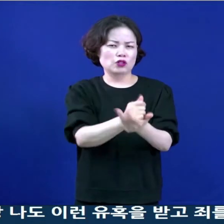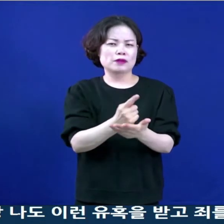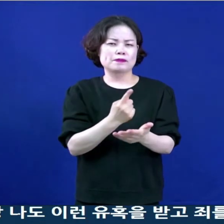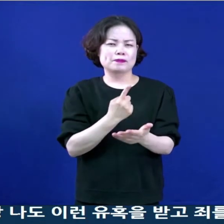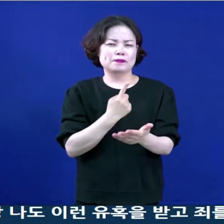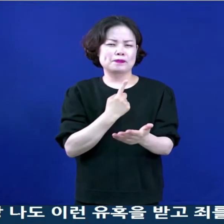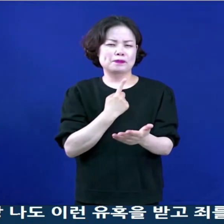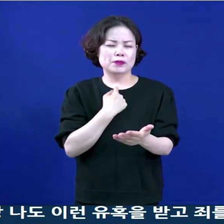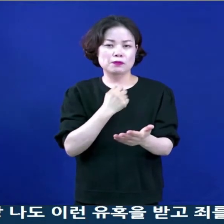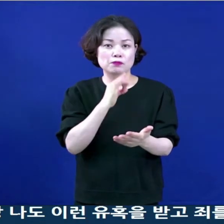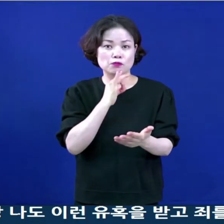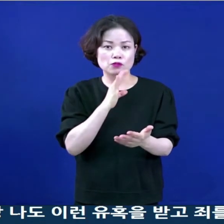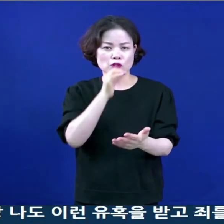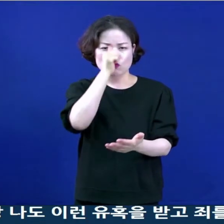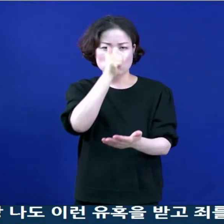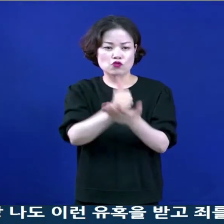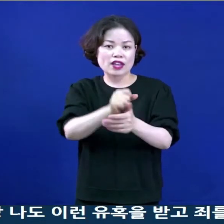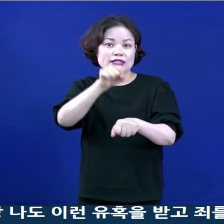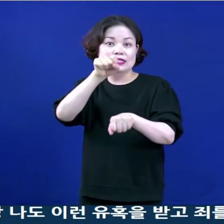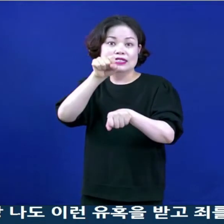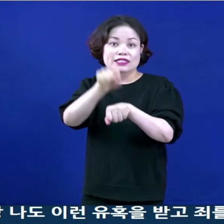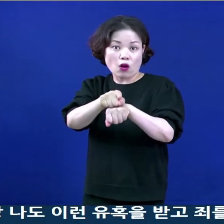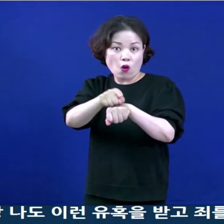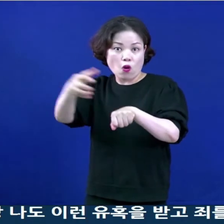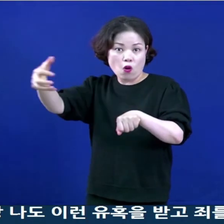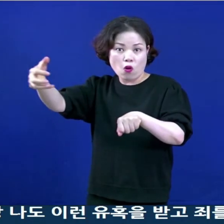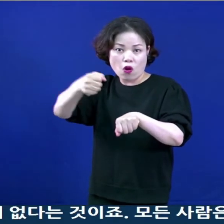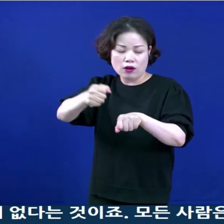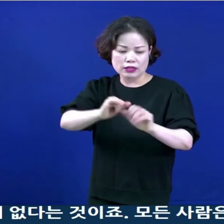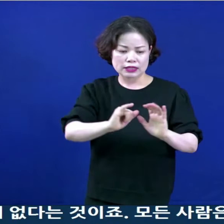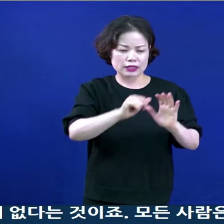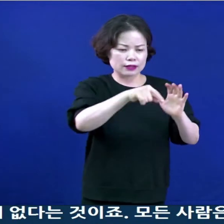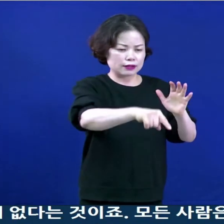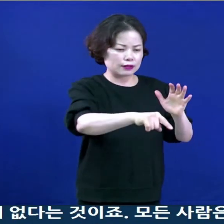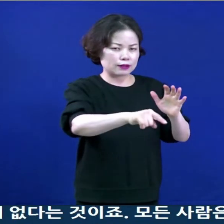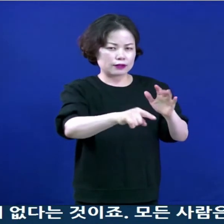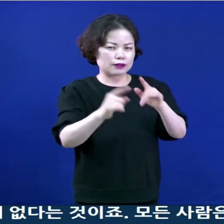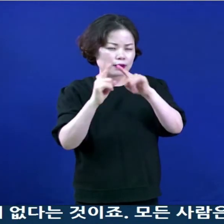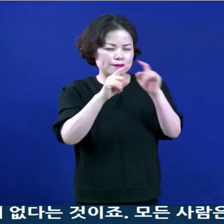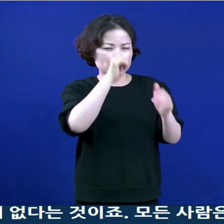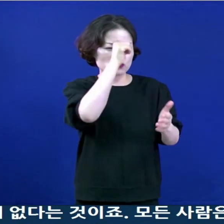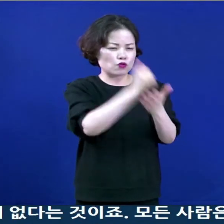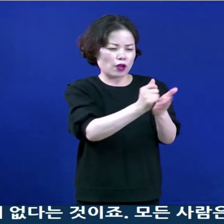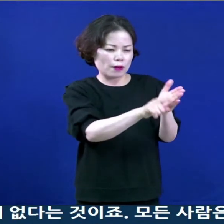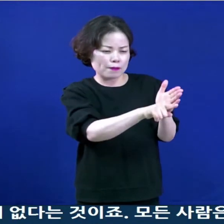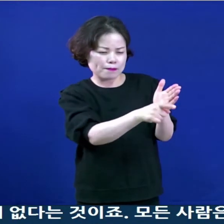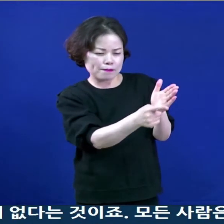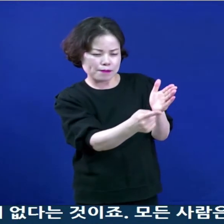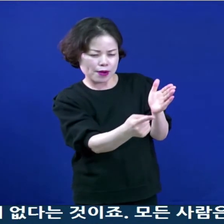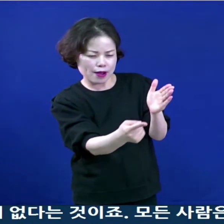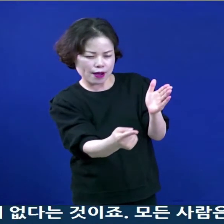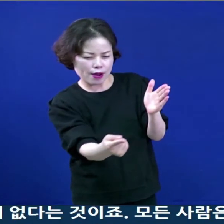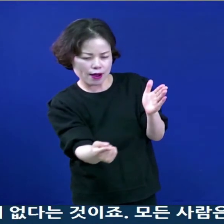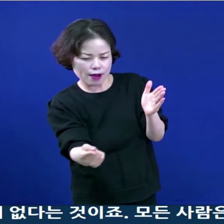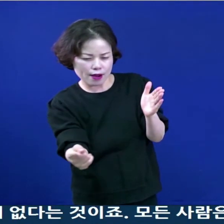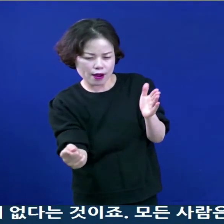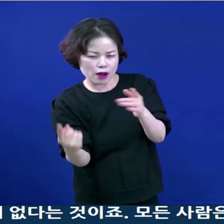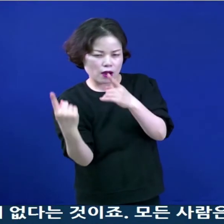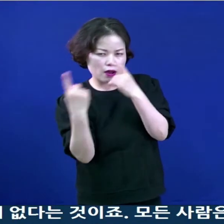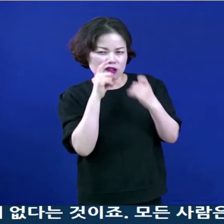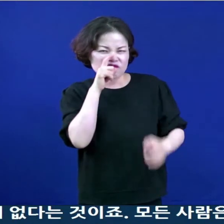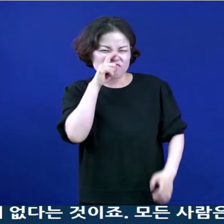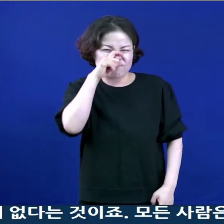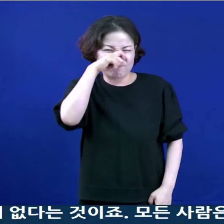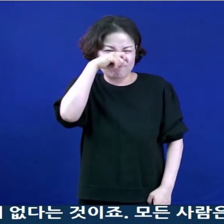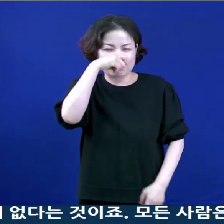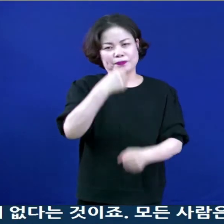것이 아니라 죄성을 갖게 하고 온 세상을 타락시키고 오염시키는 역할을 한다라고